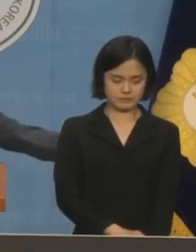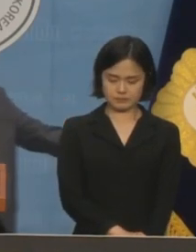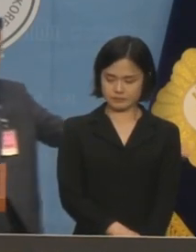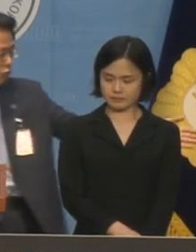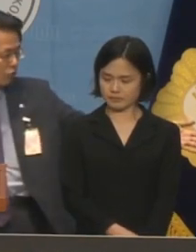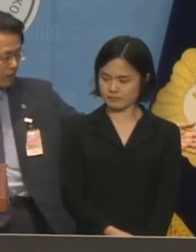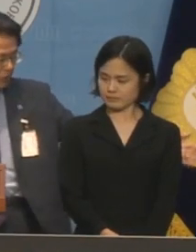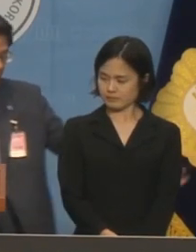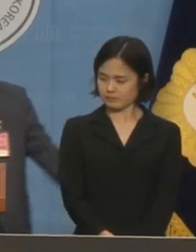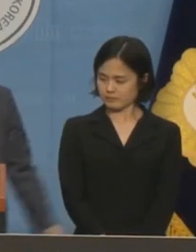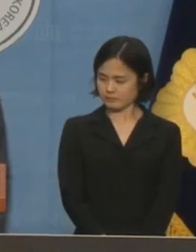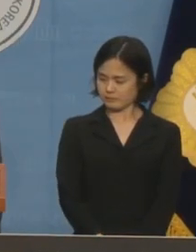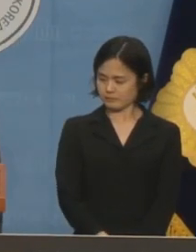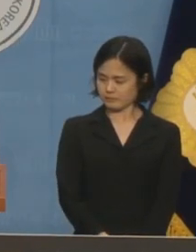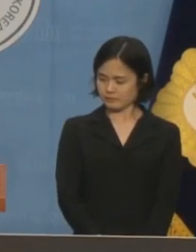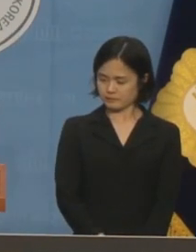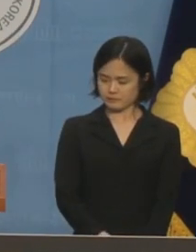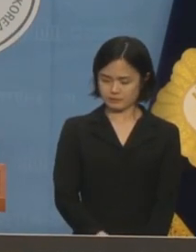앞쪽으로 줄을 맞추세요.